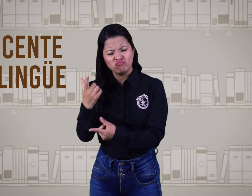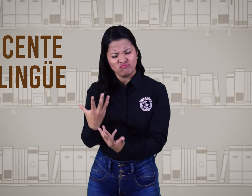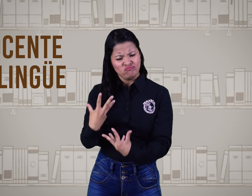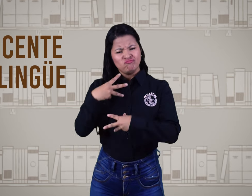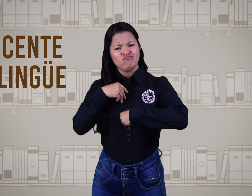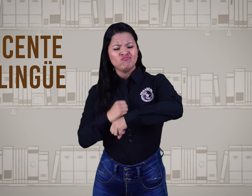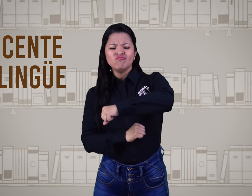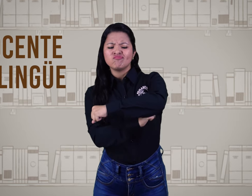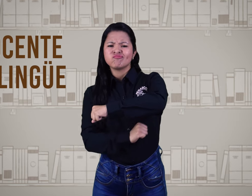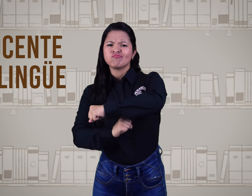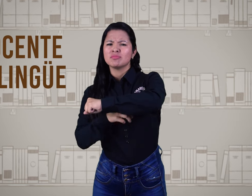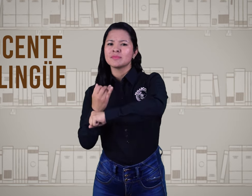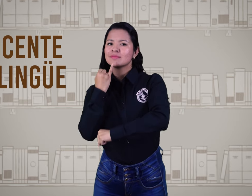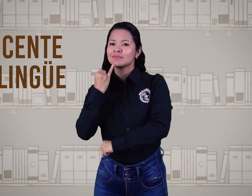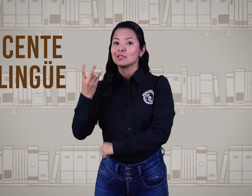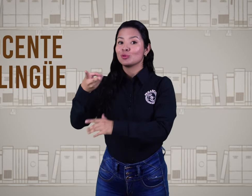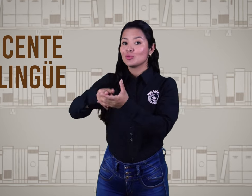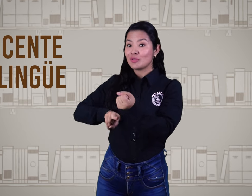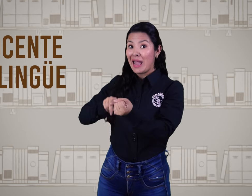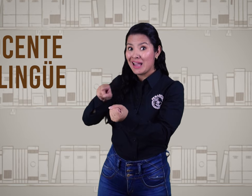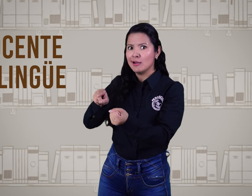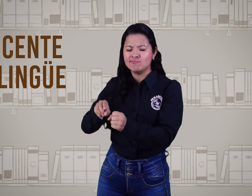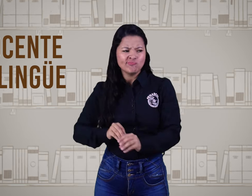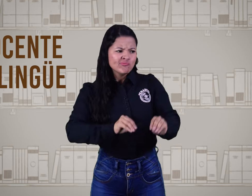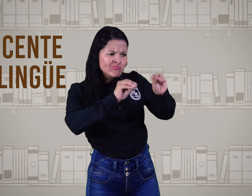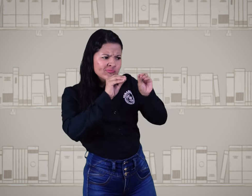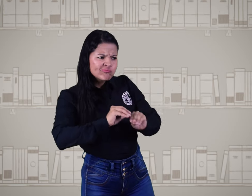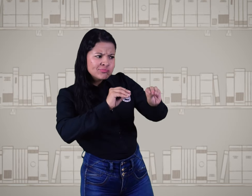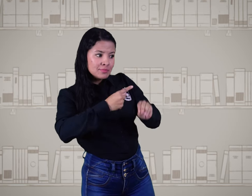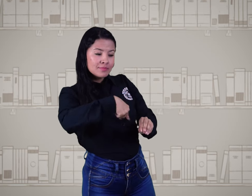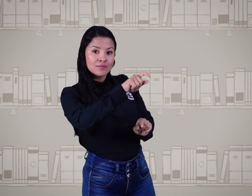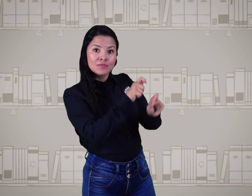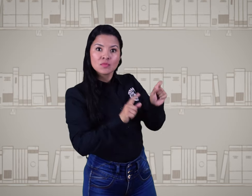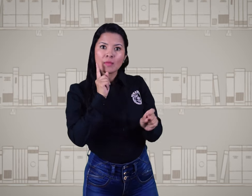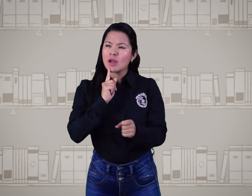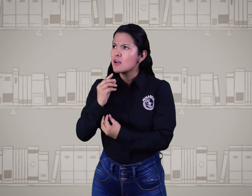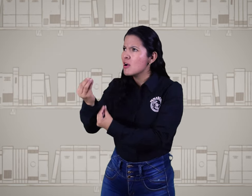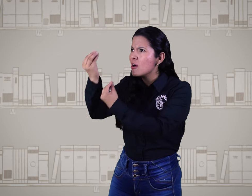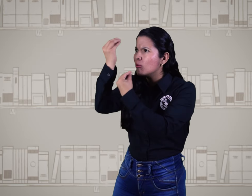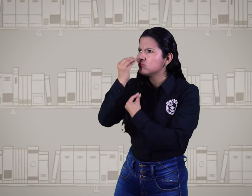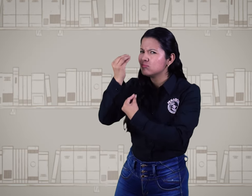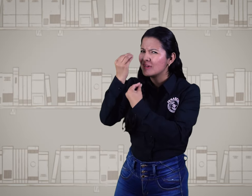Y esto bajo la formación de docentes sordos fortalecidos en educación